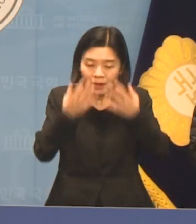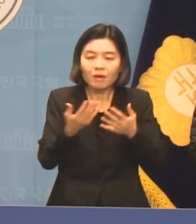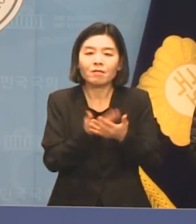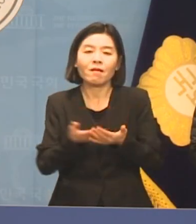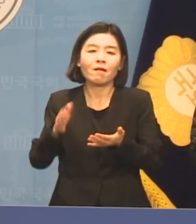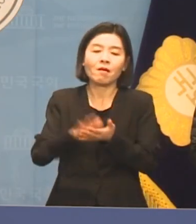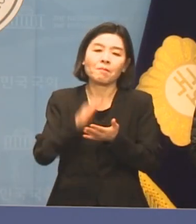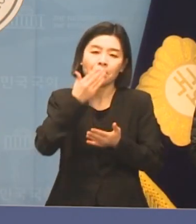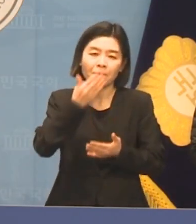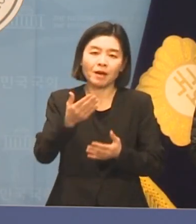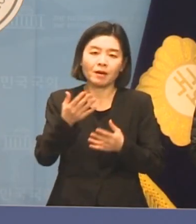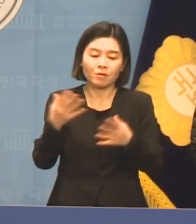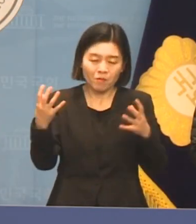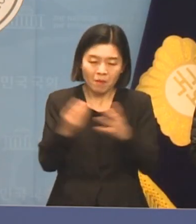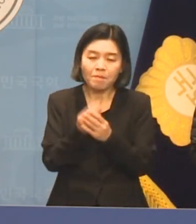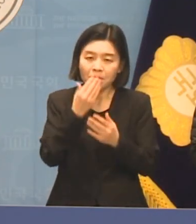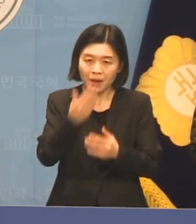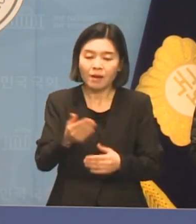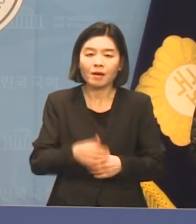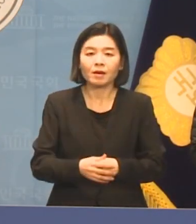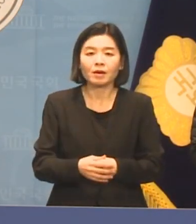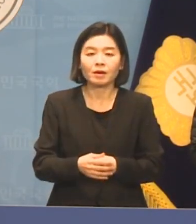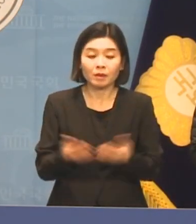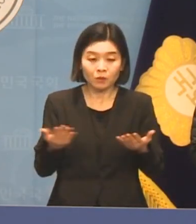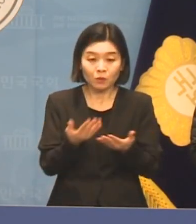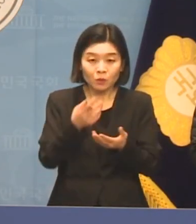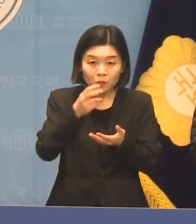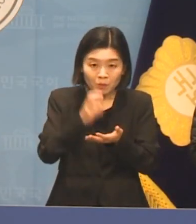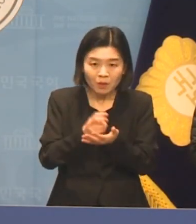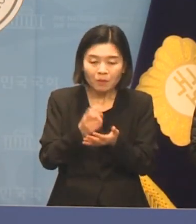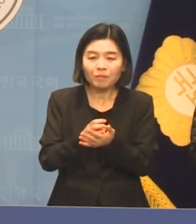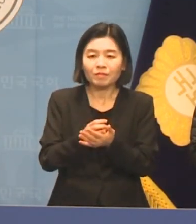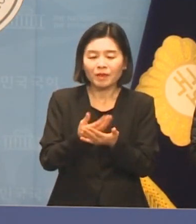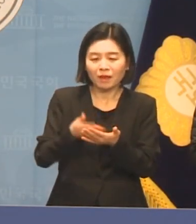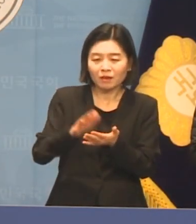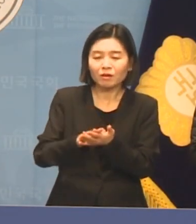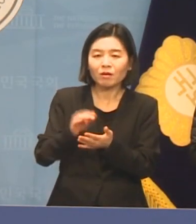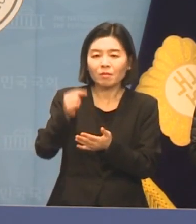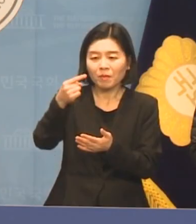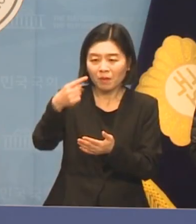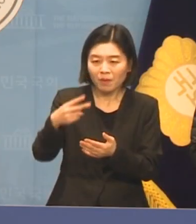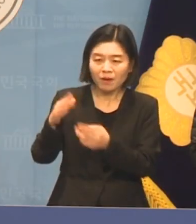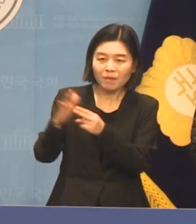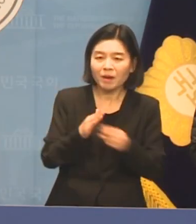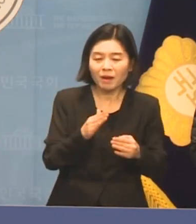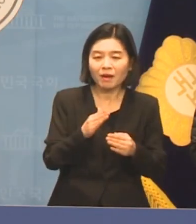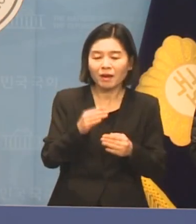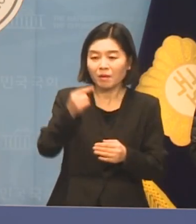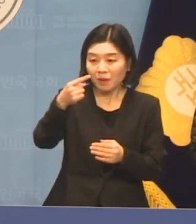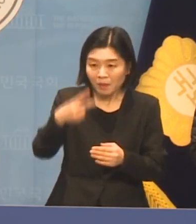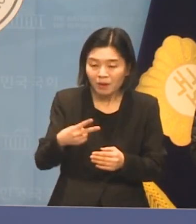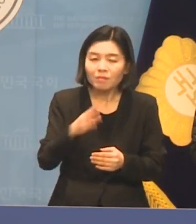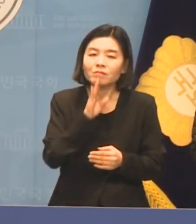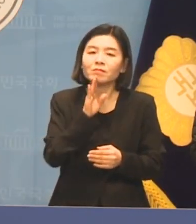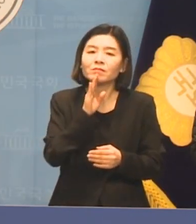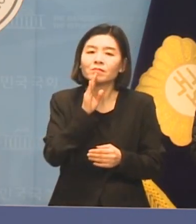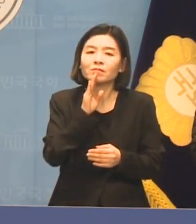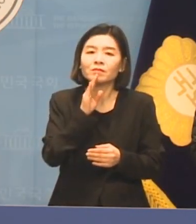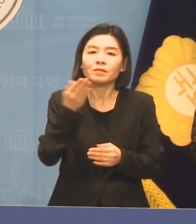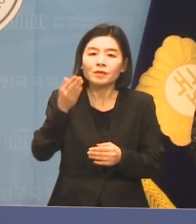노조법 2, 3조 개정이 비록 2번이나 거부되었지만 노조할 권리 쟁취를 위한 우리